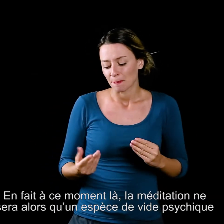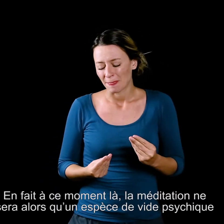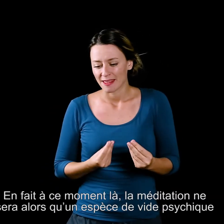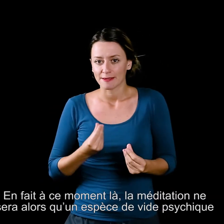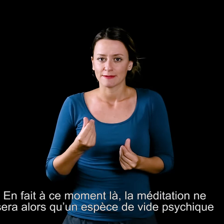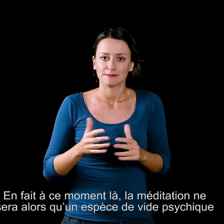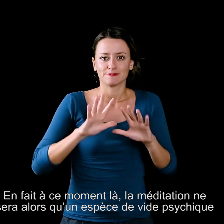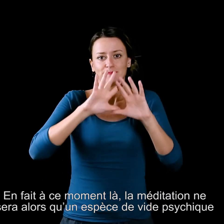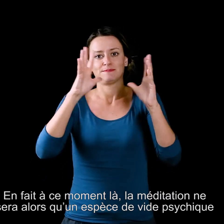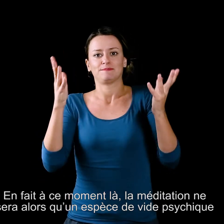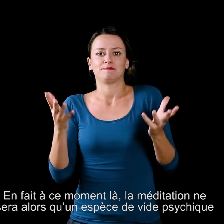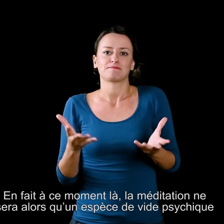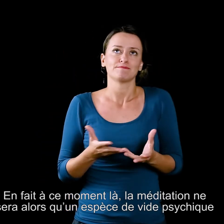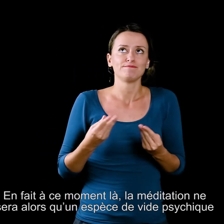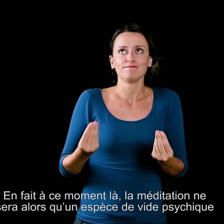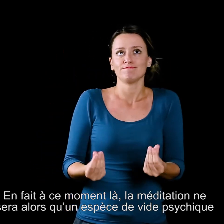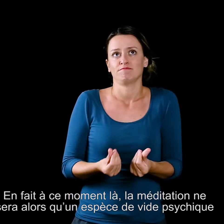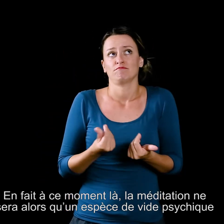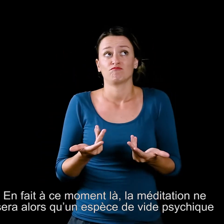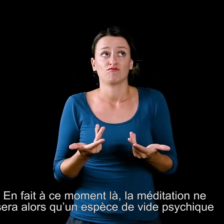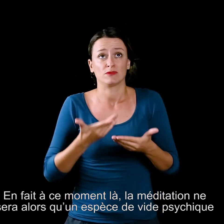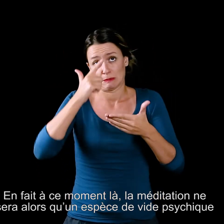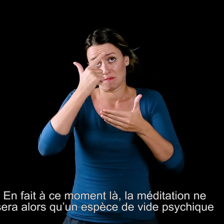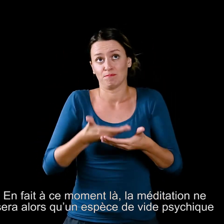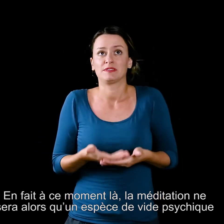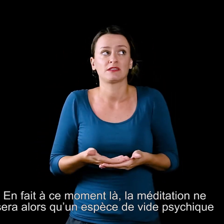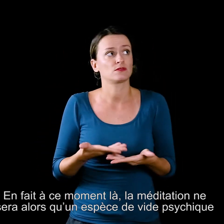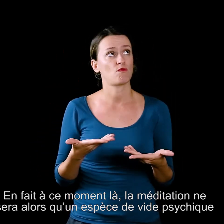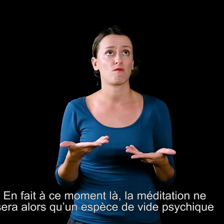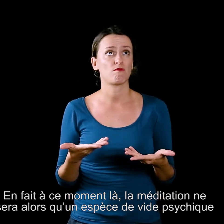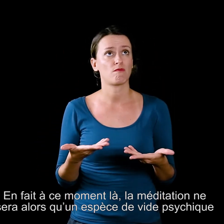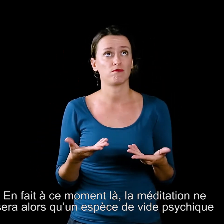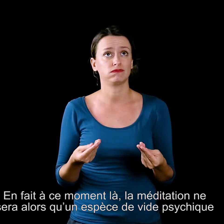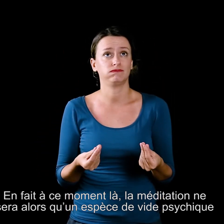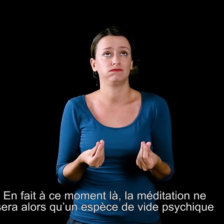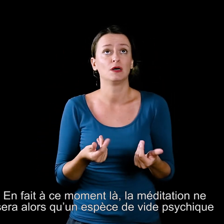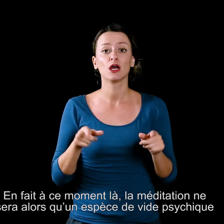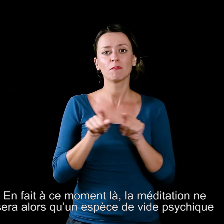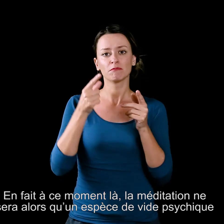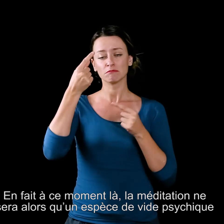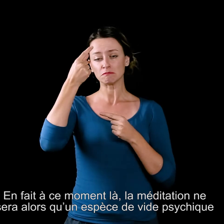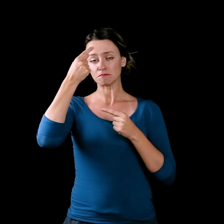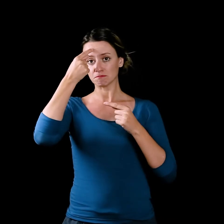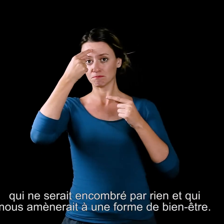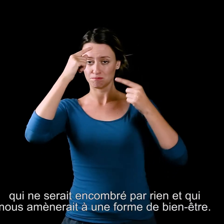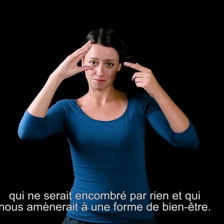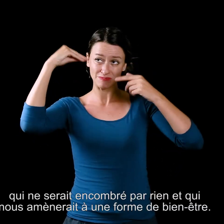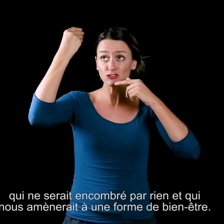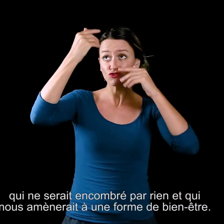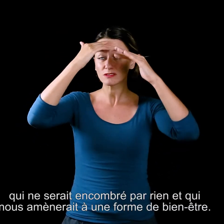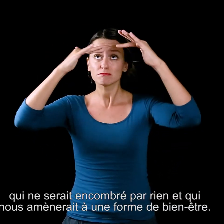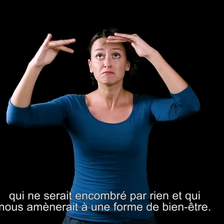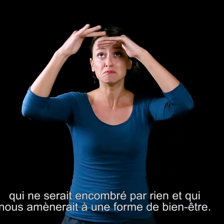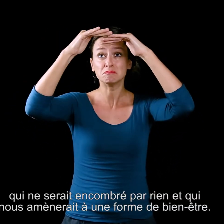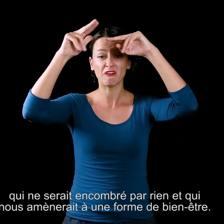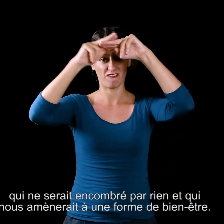En fait, à ce moment-là, la méditation ne sera alors qu'une espèce de vide psychique qui ne serait